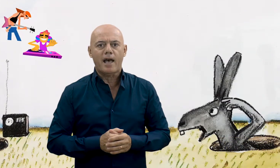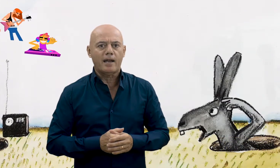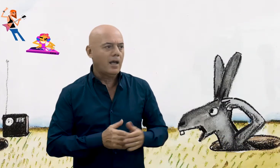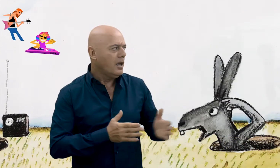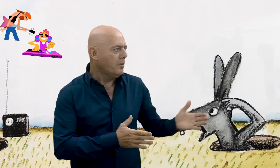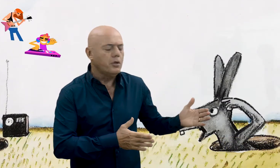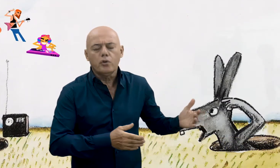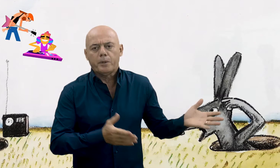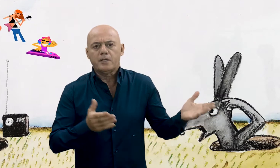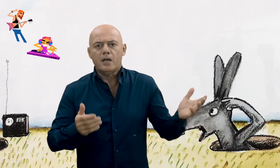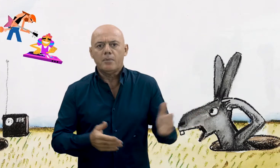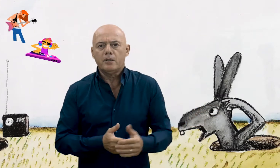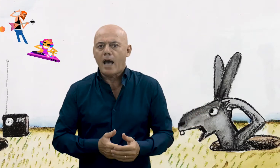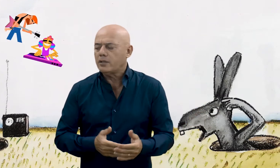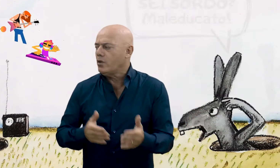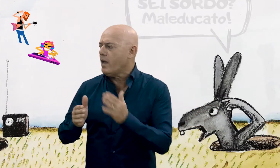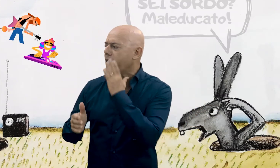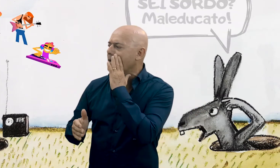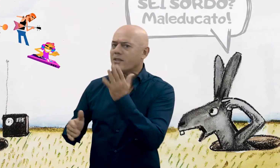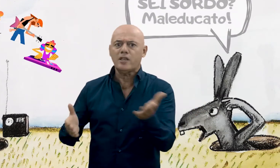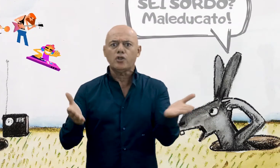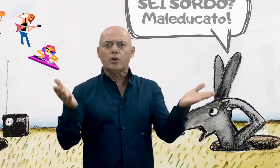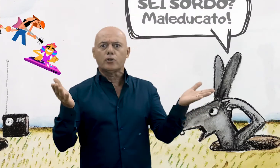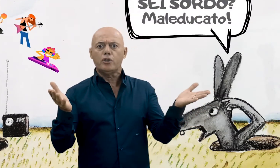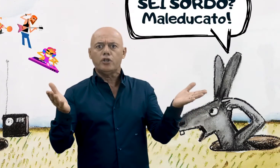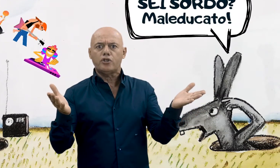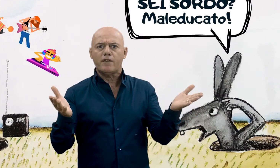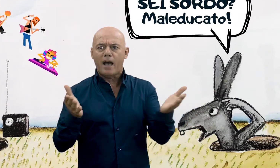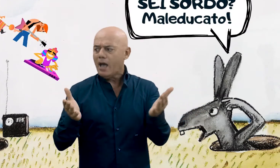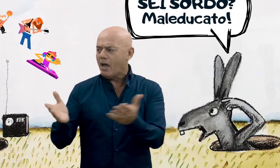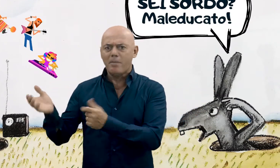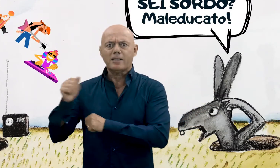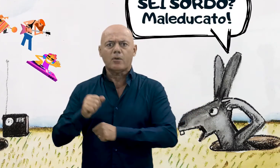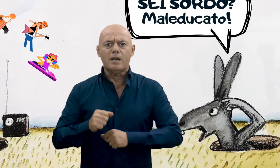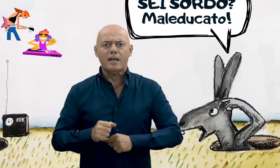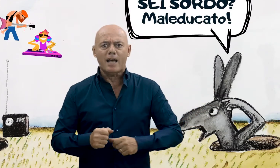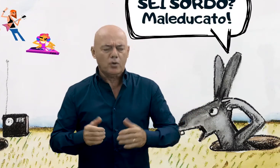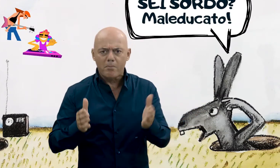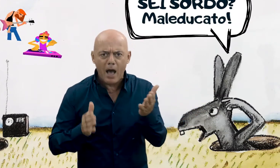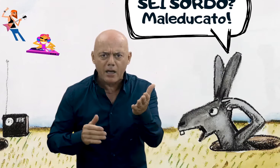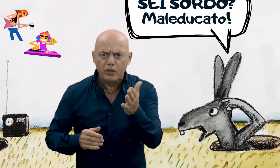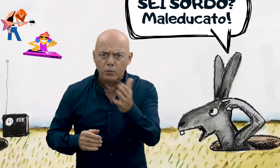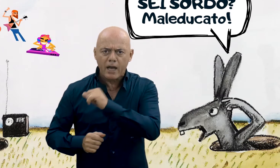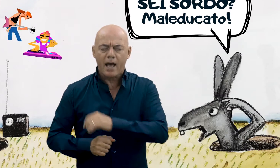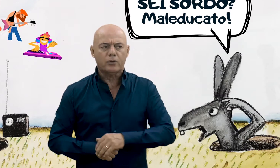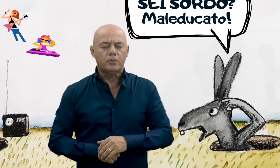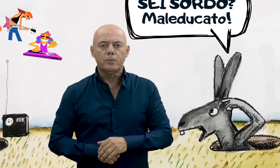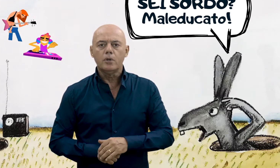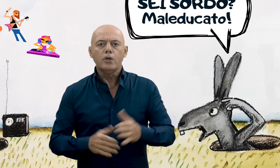tana. E Bigio prese a lamentarsi. Ehi, ma sei sordo, gli diceva, abbassa quella radio, maleducato.